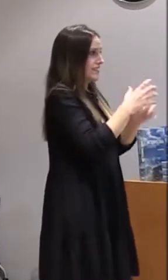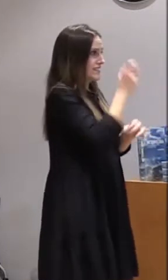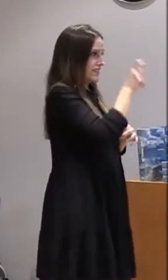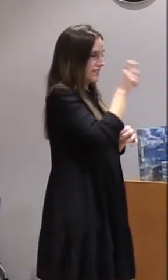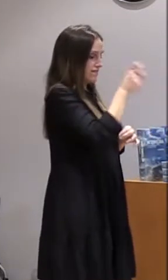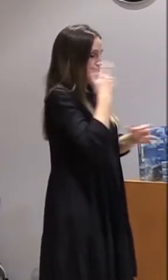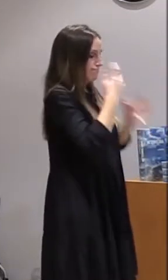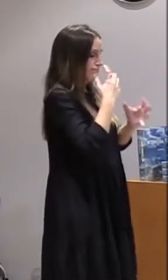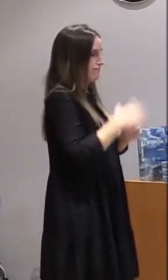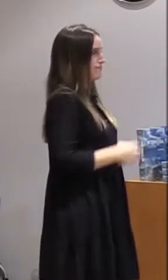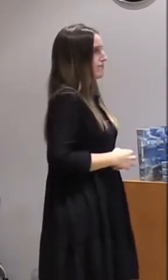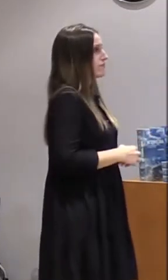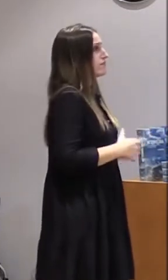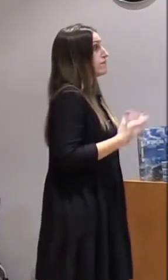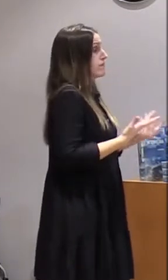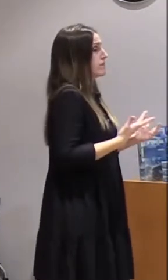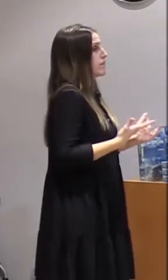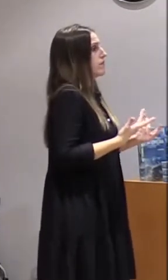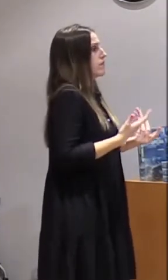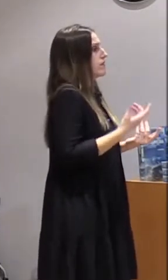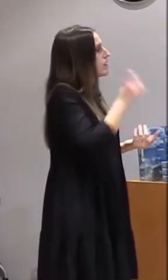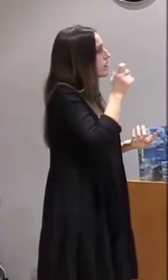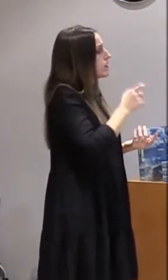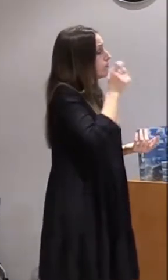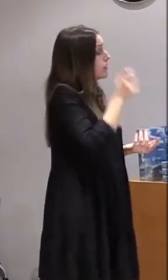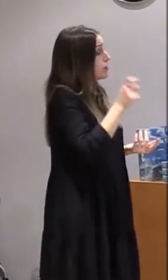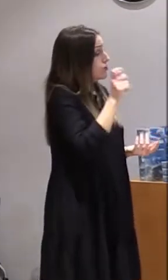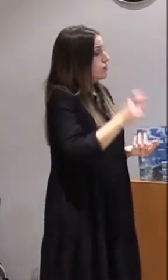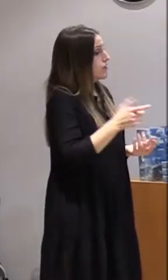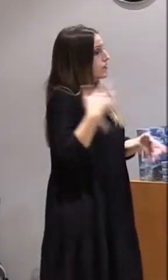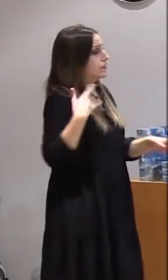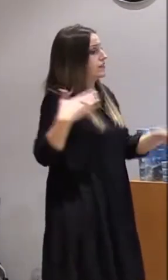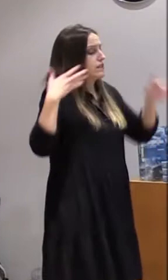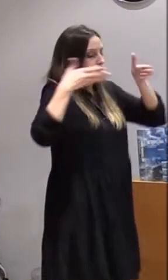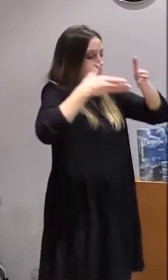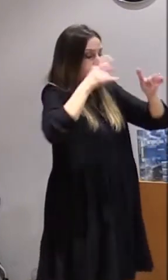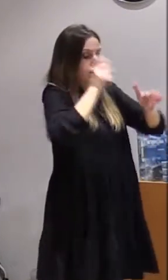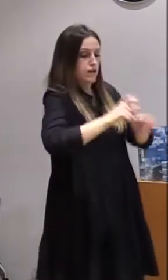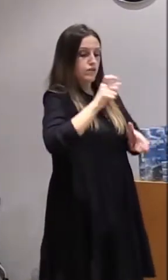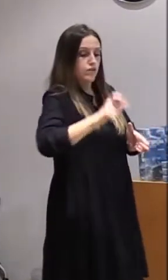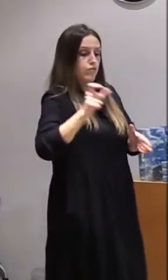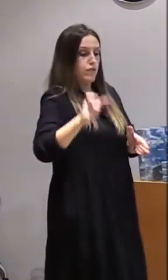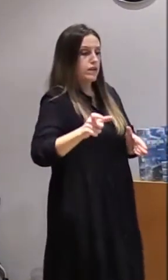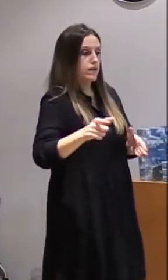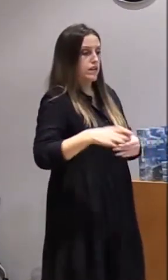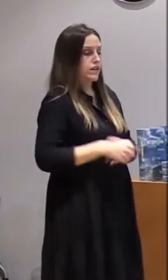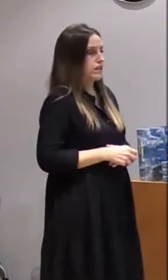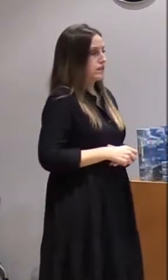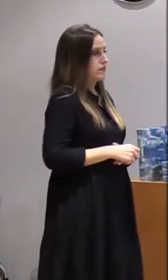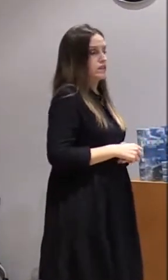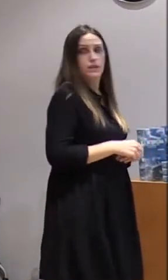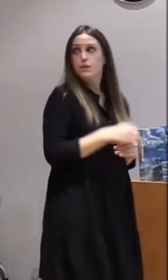gente dedicada a las humanidades, no a la ciencia. Suena a Goethe, por